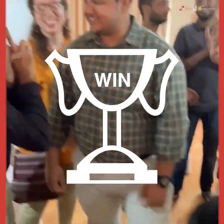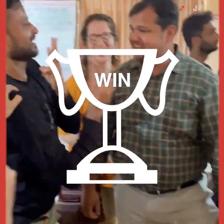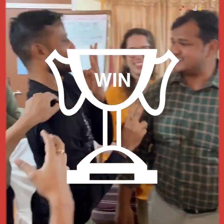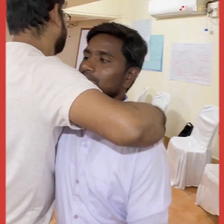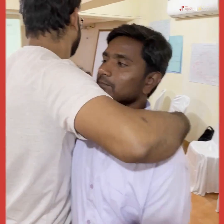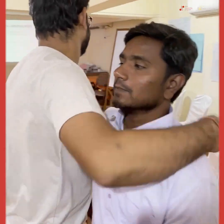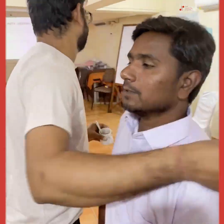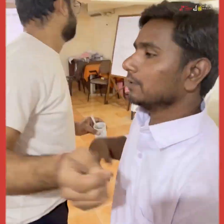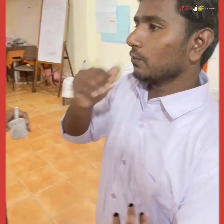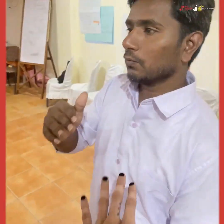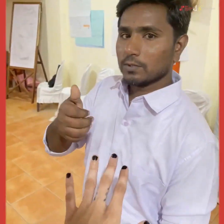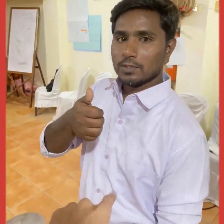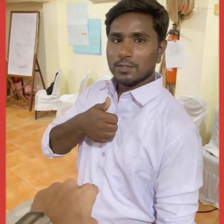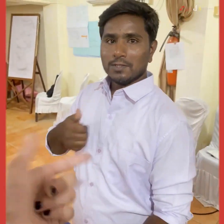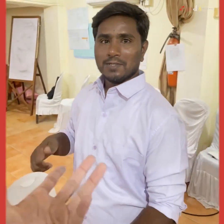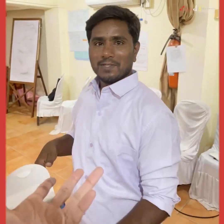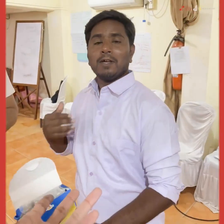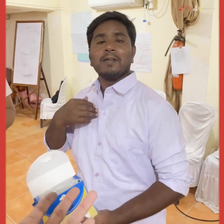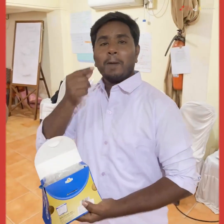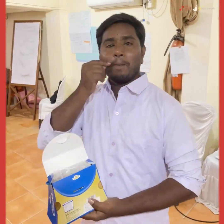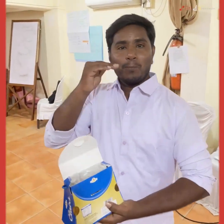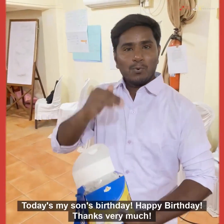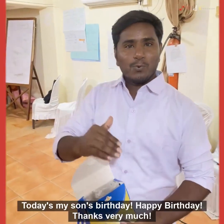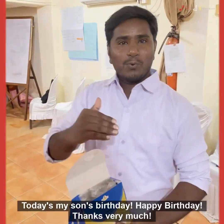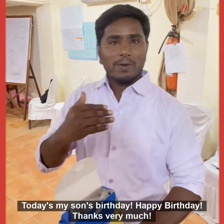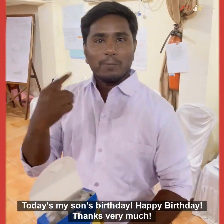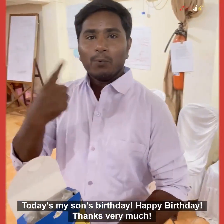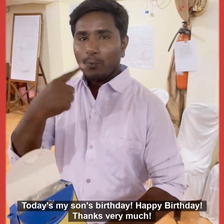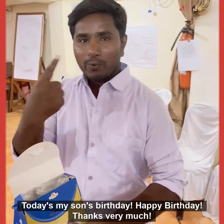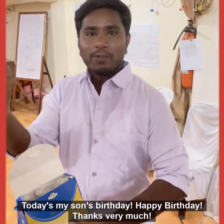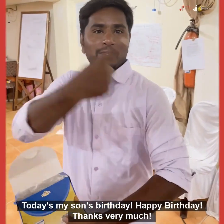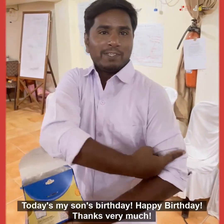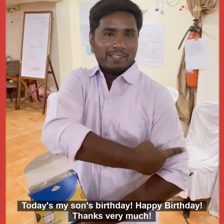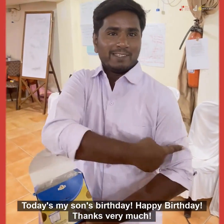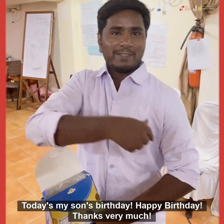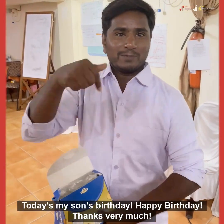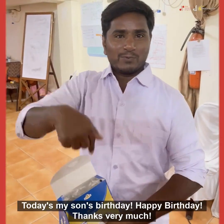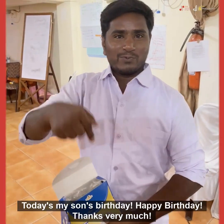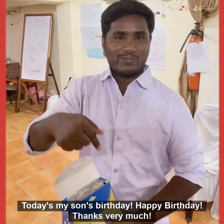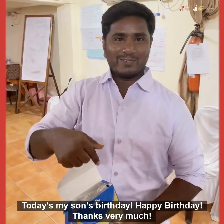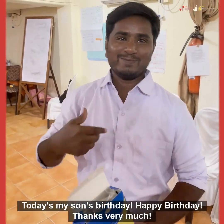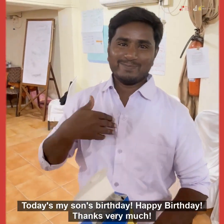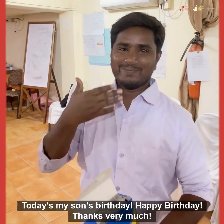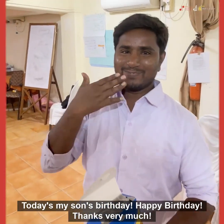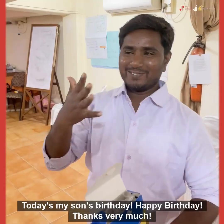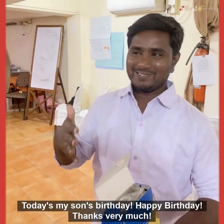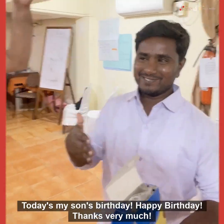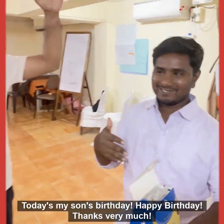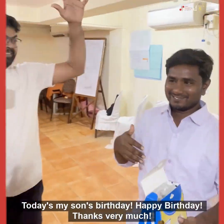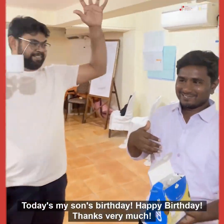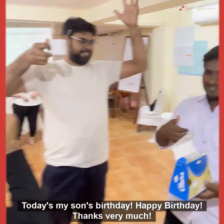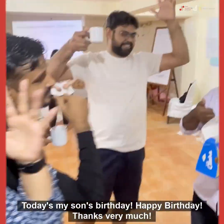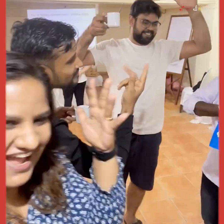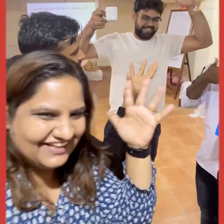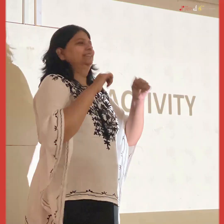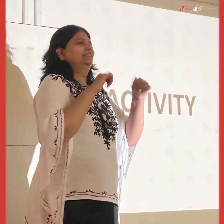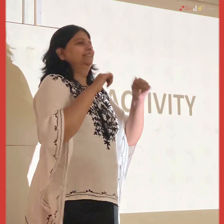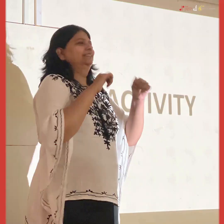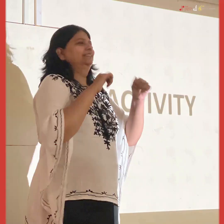कोई ग्रुप इसमें जीत गया। मेरे आज बेटे का जन्मदिन है, बहुत ही बधाई हो,